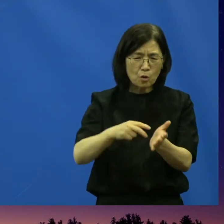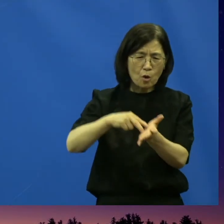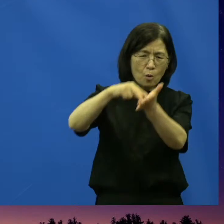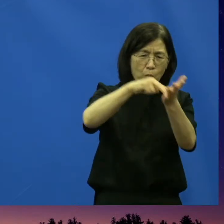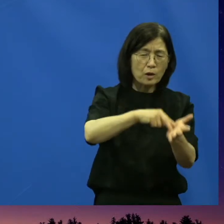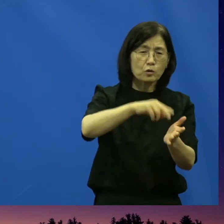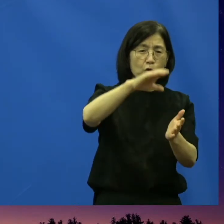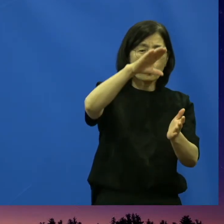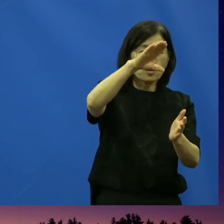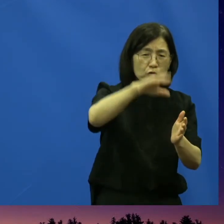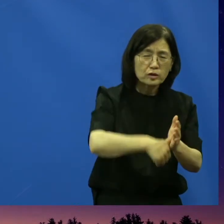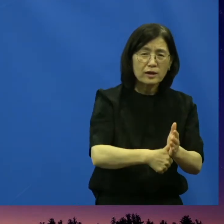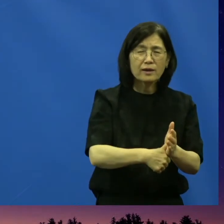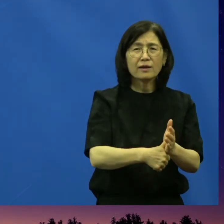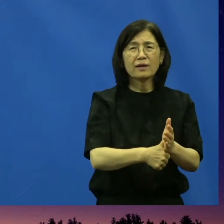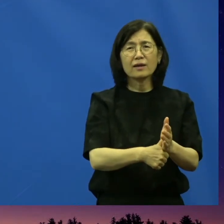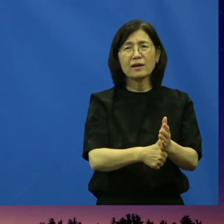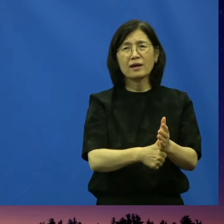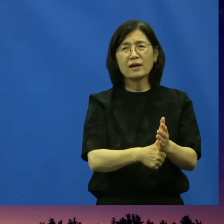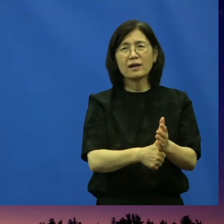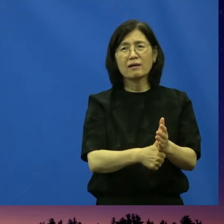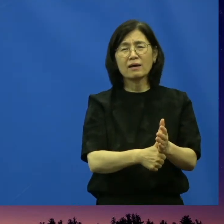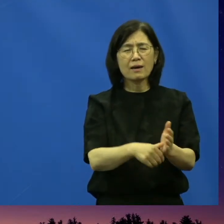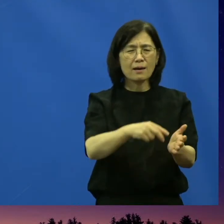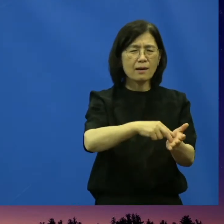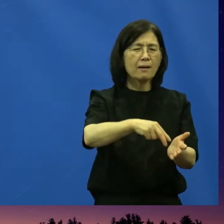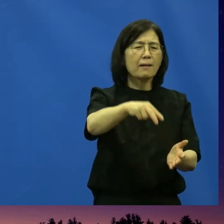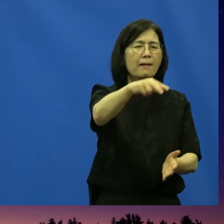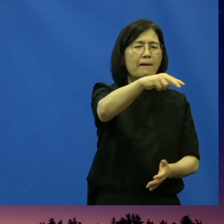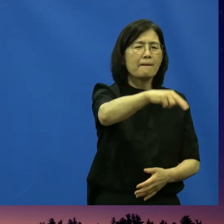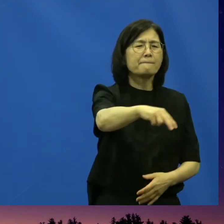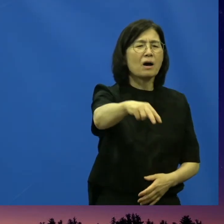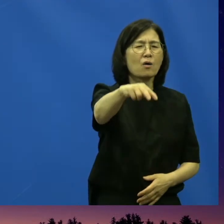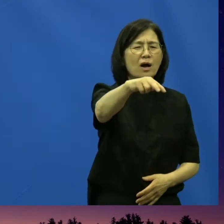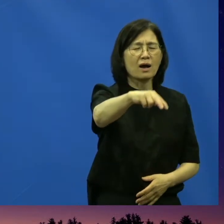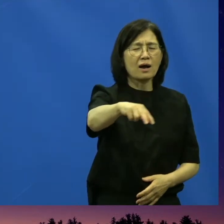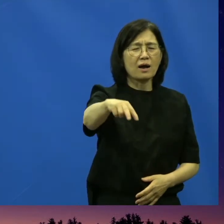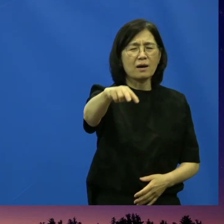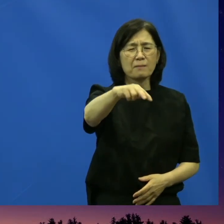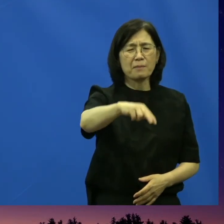뭐요? 자충우돌, 우왕좌왕, 허겁지겁,